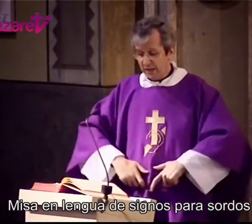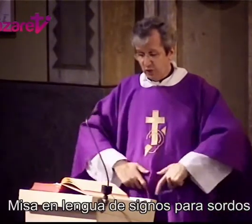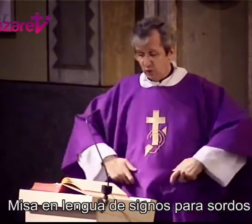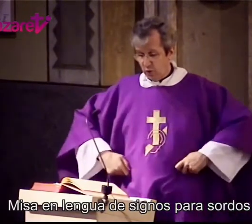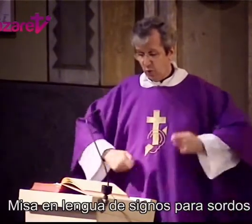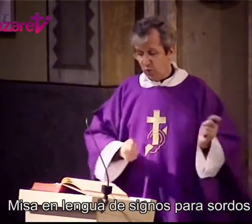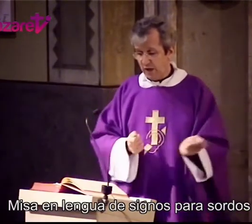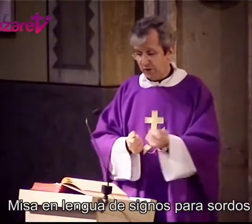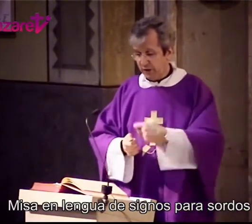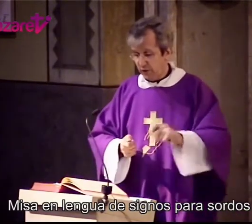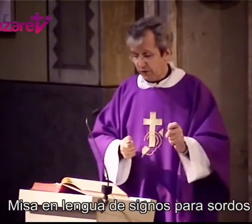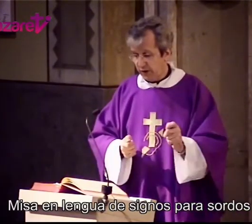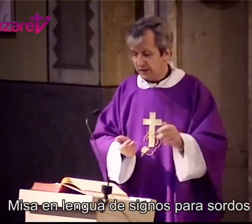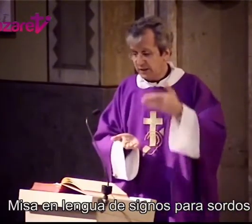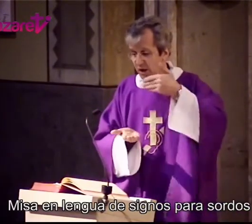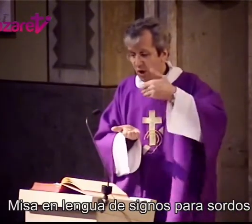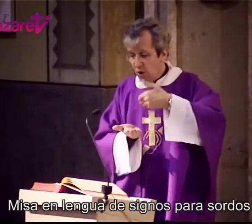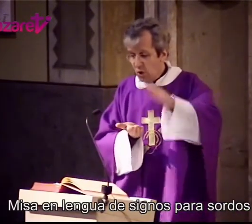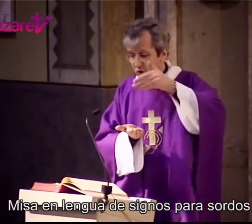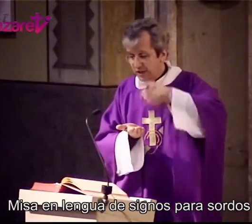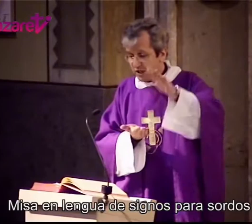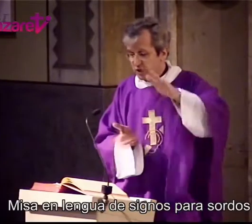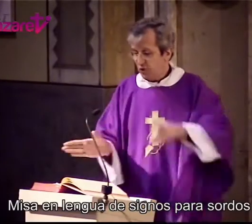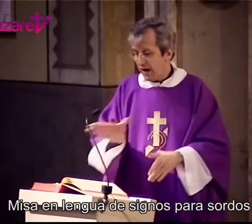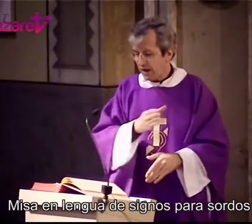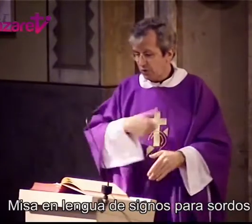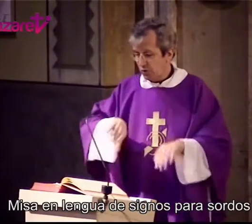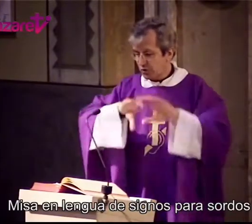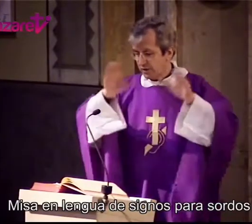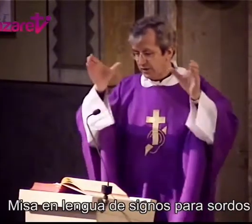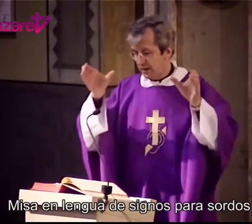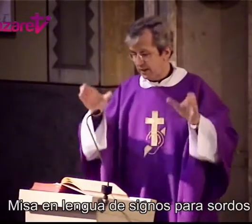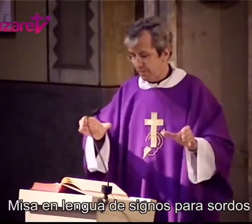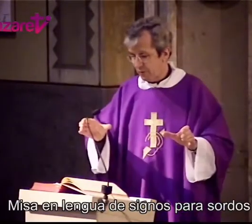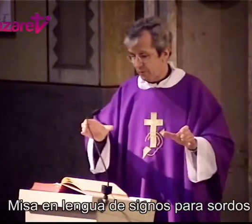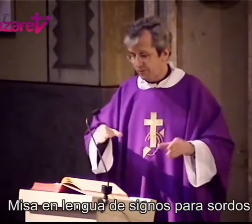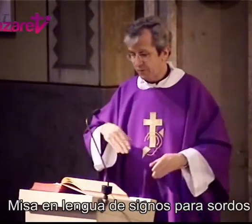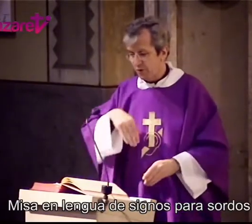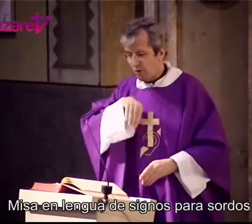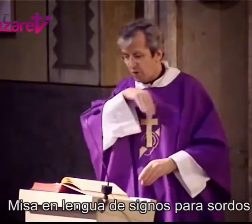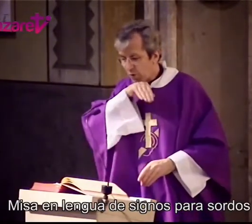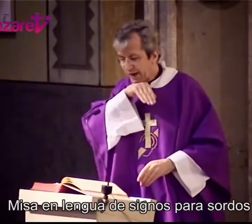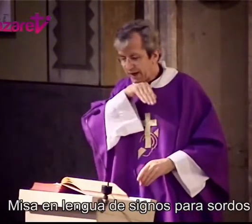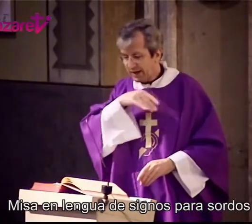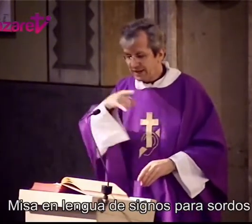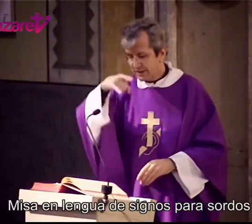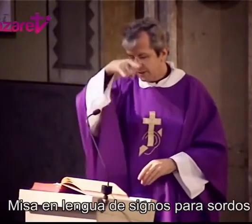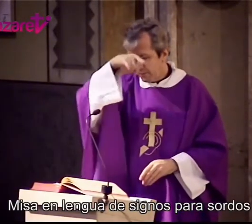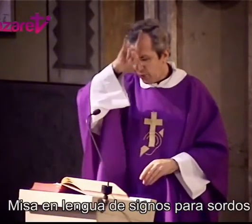haciendo un azote de cordeles, los echó a todos del templo, ovejas,